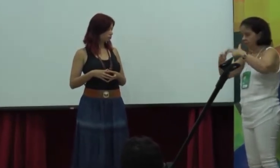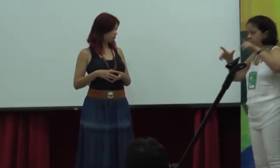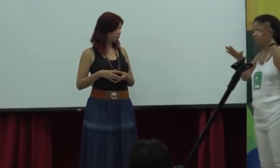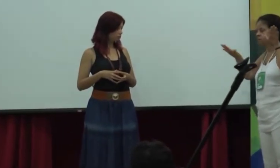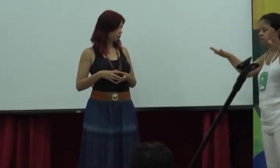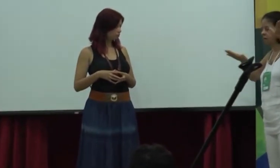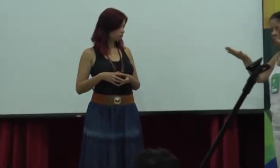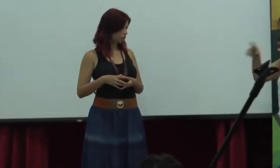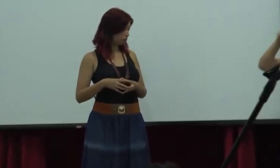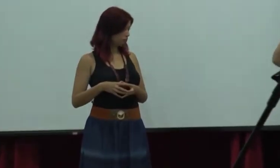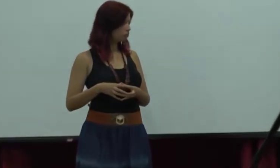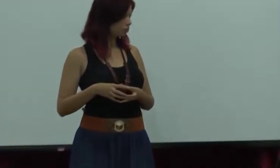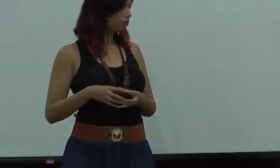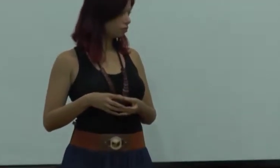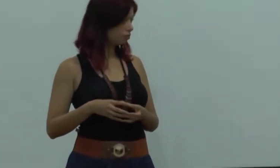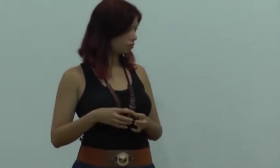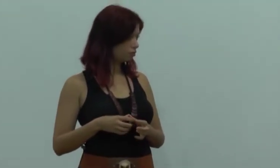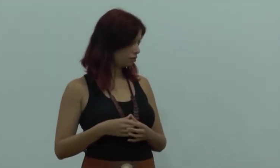problema